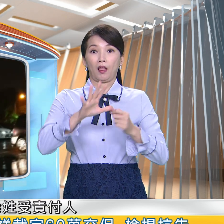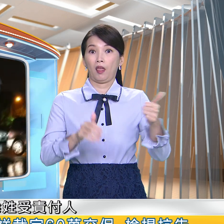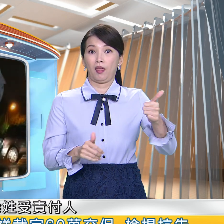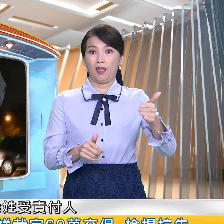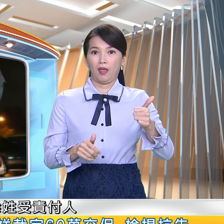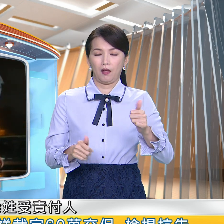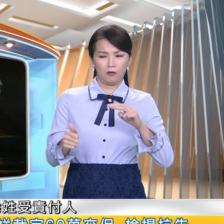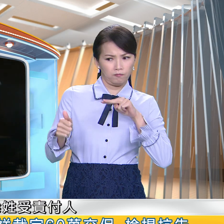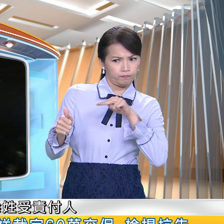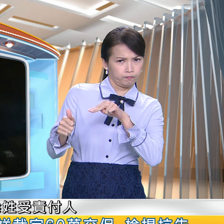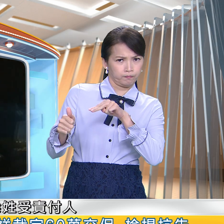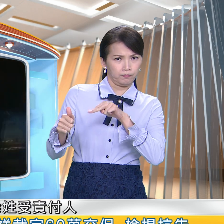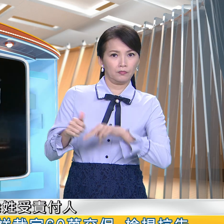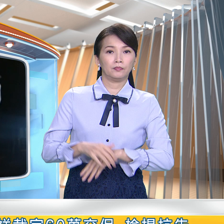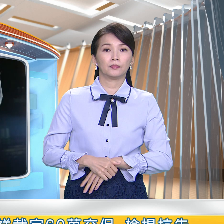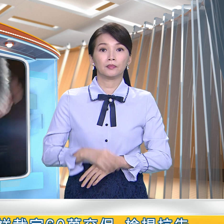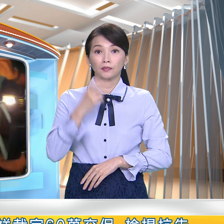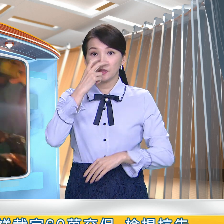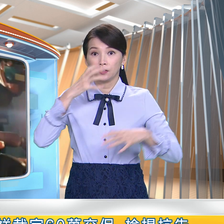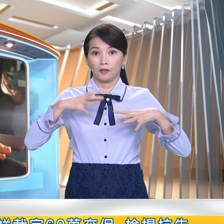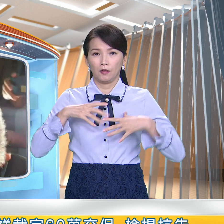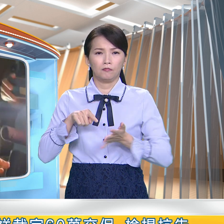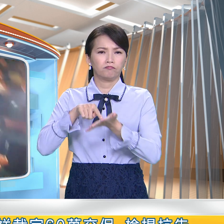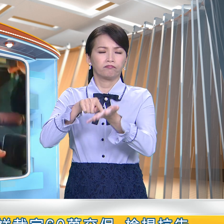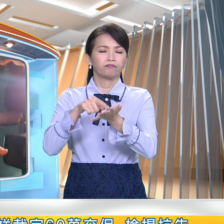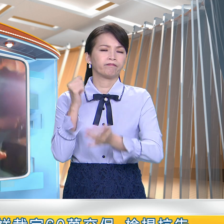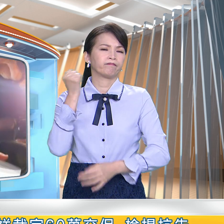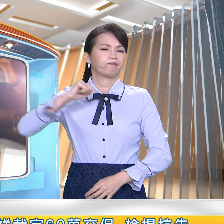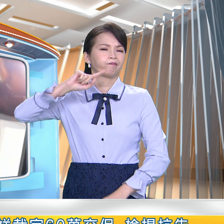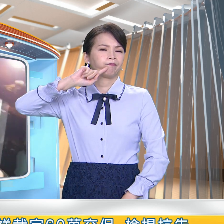良性受责负人，检方提抗告。